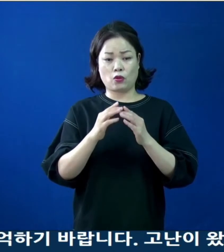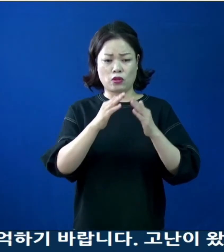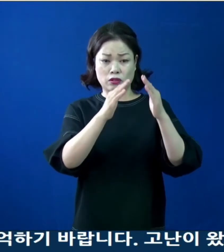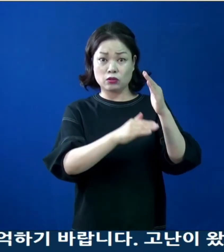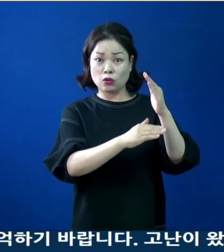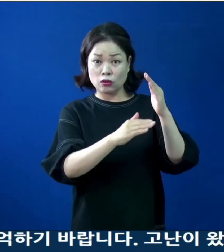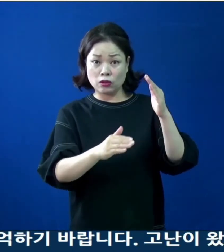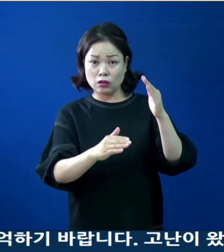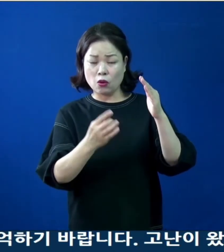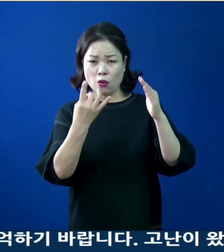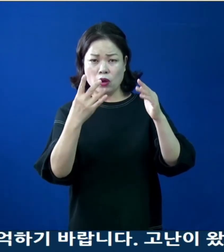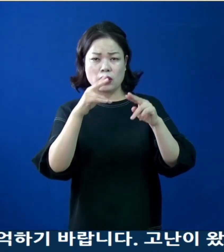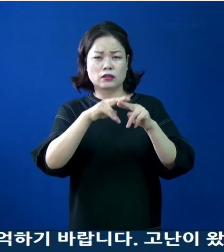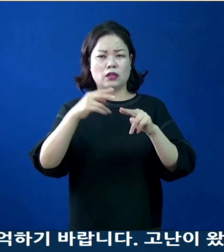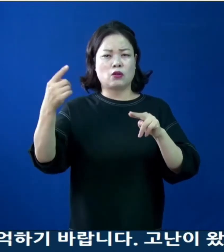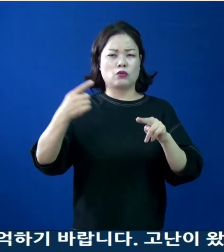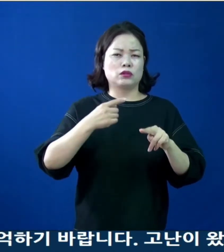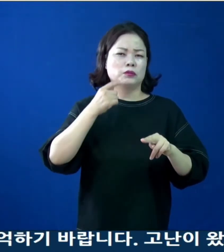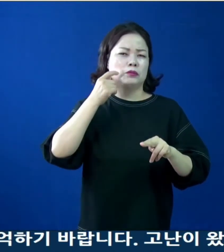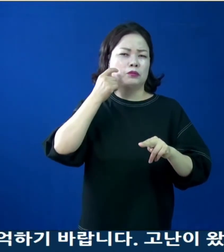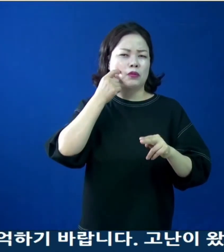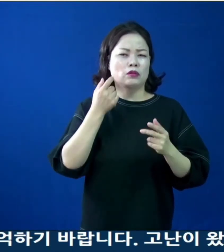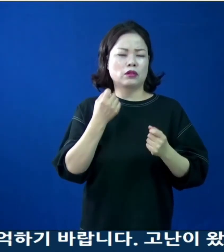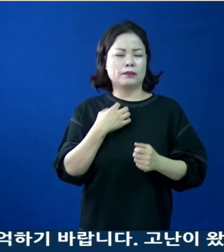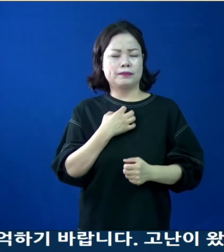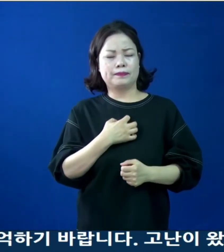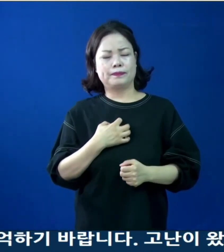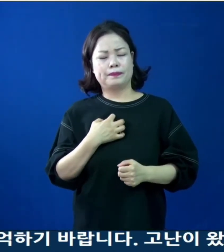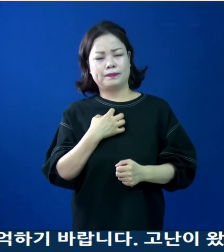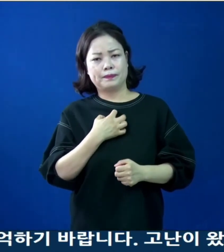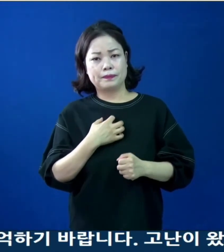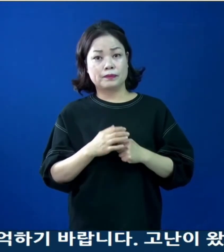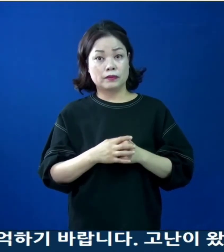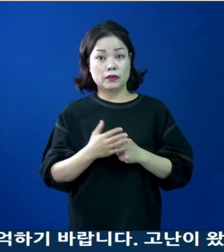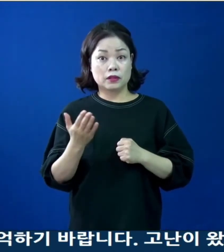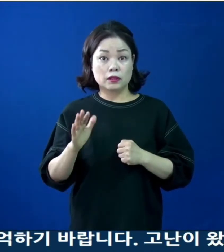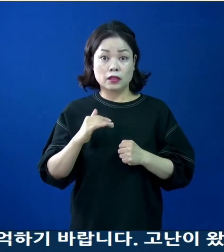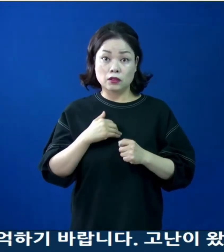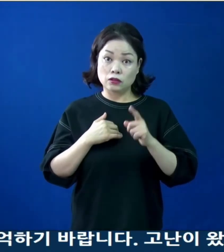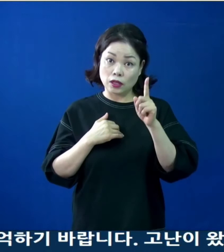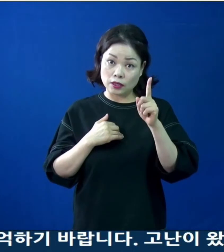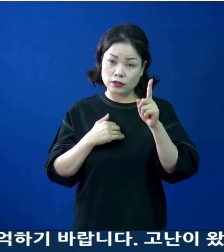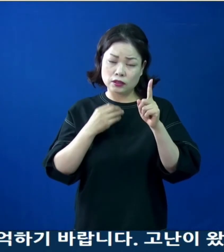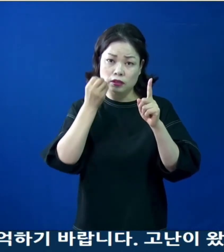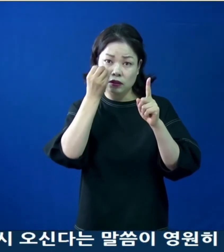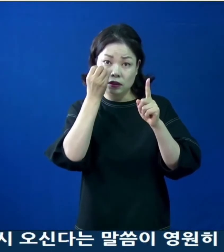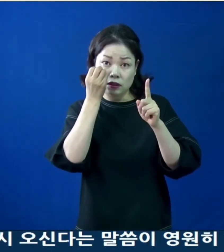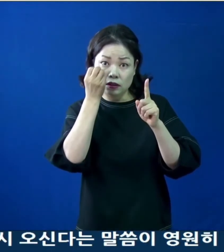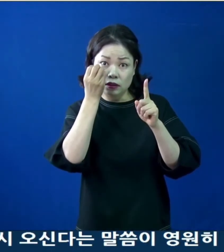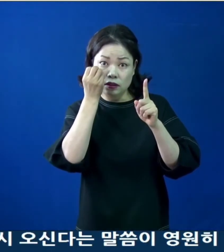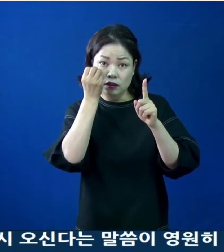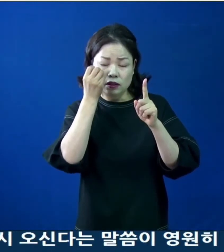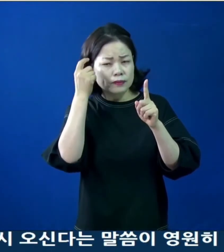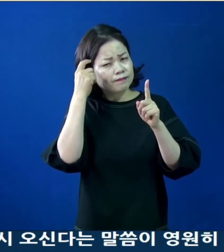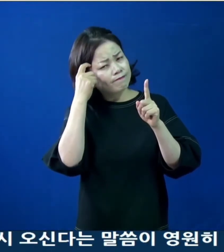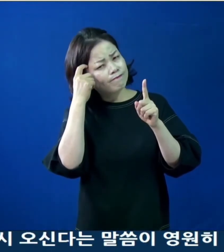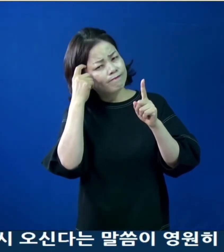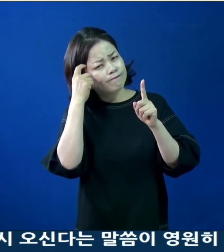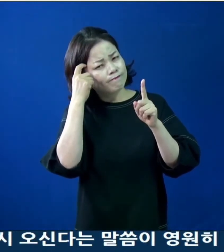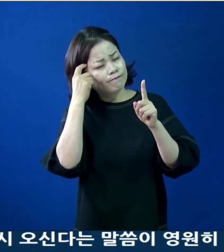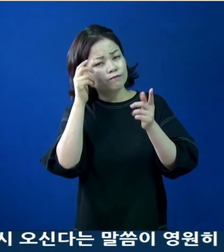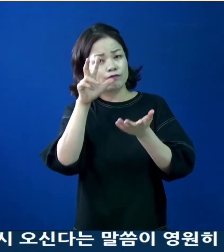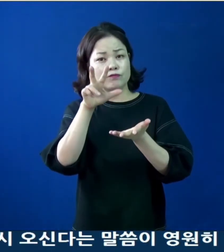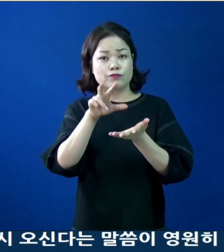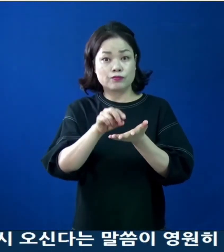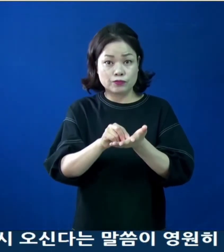성도들이 원래의 자리로 돌아오지 못할 것 같아 염려하고 있습니다. 그런데 저는 한 가지 이상하고 생각해 보았으면 하는